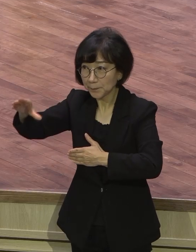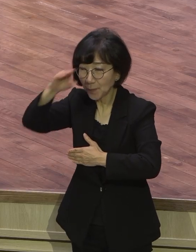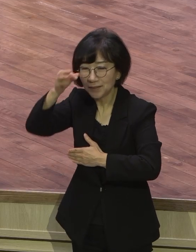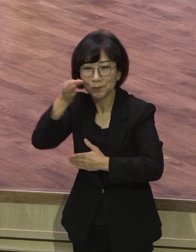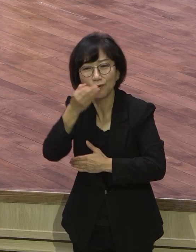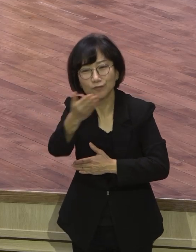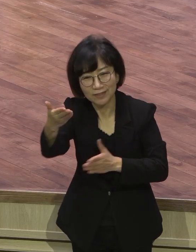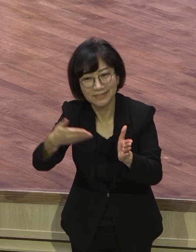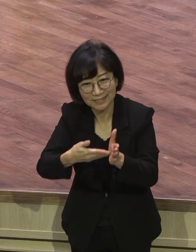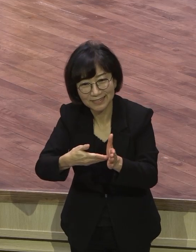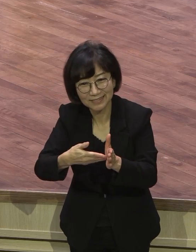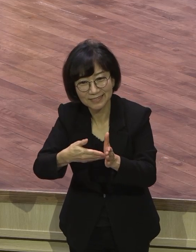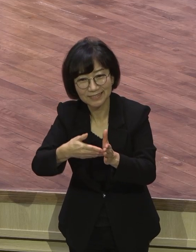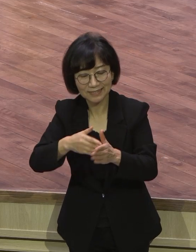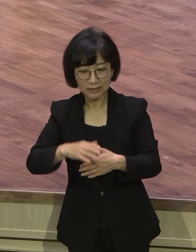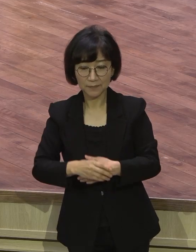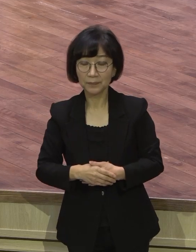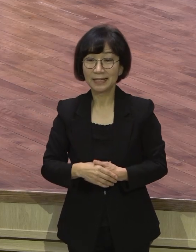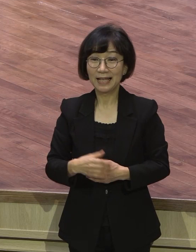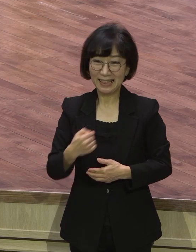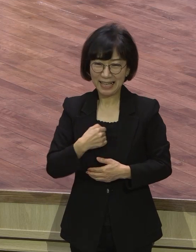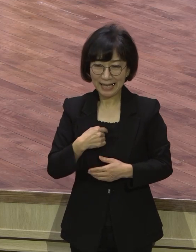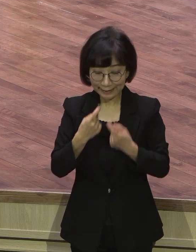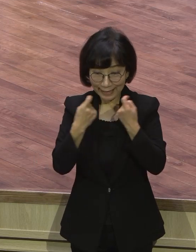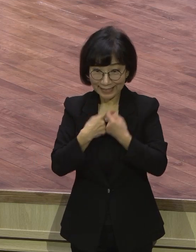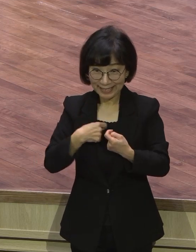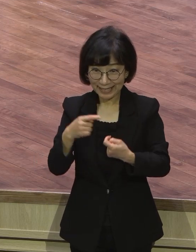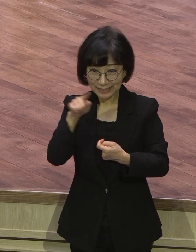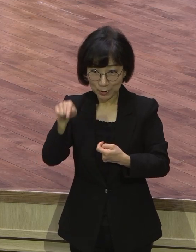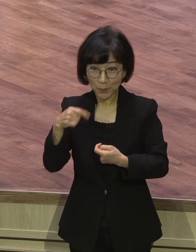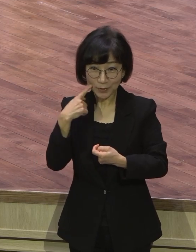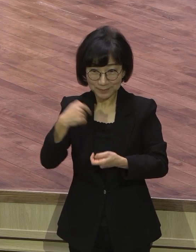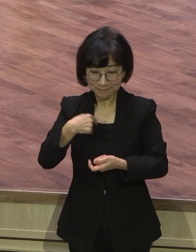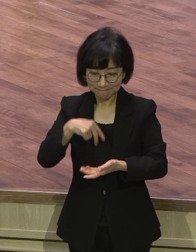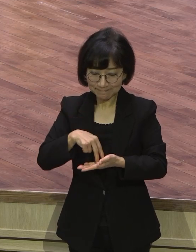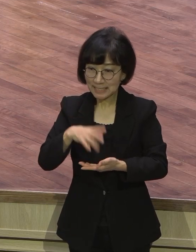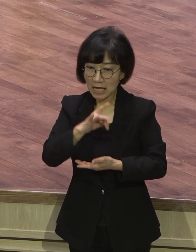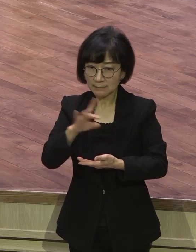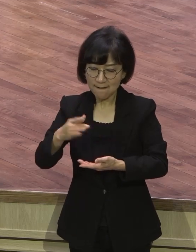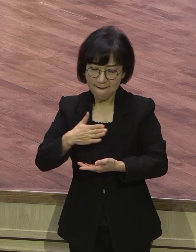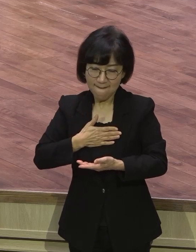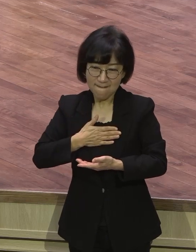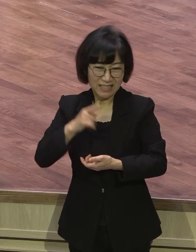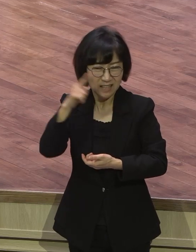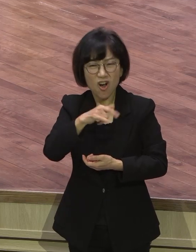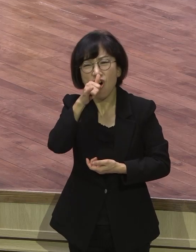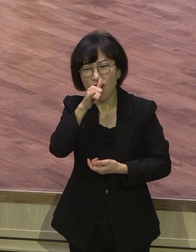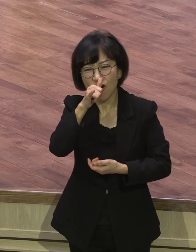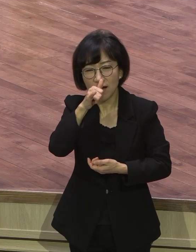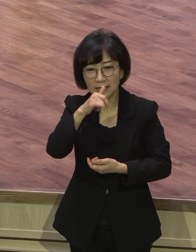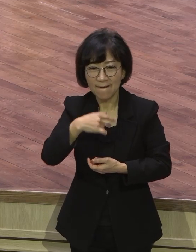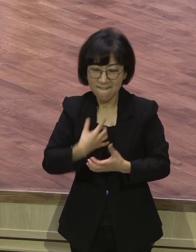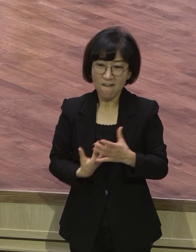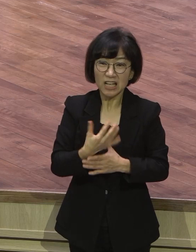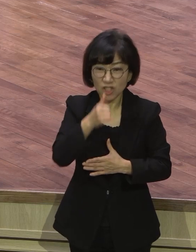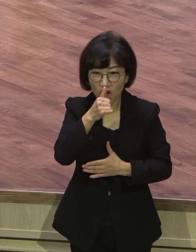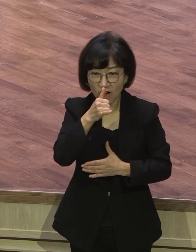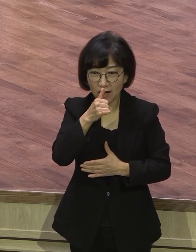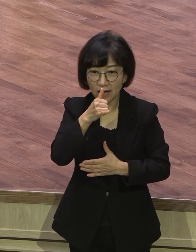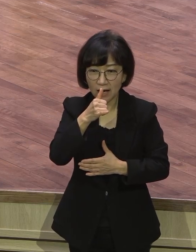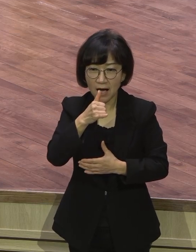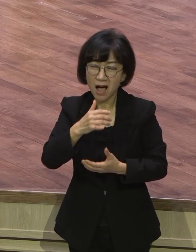저도 개인적으로 때로는 저를 힘들게 자동심 상하게 하는 일들이 왜 없겠어요. 생길 때 주여 저